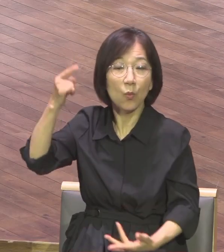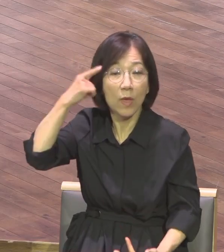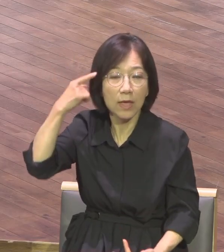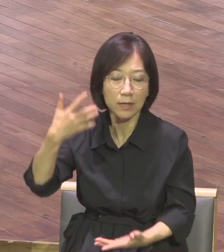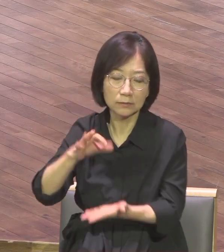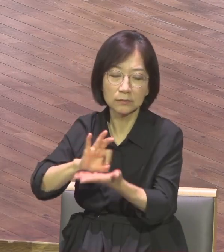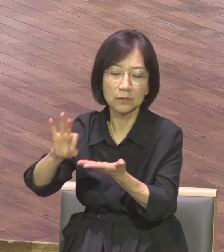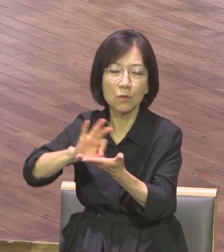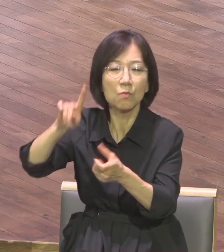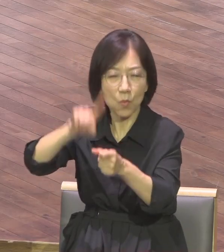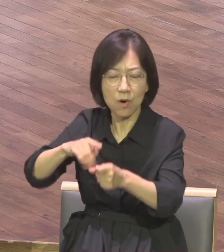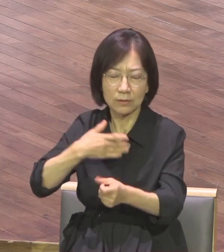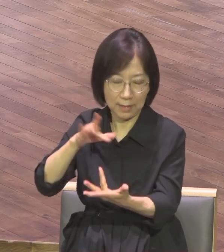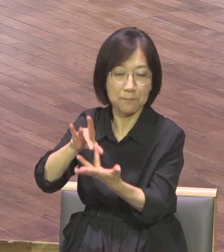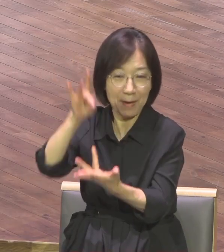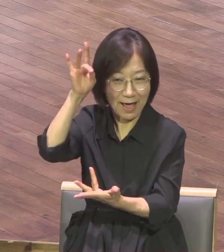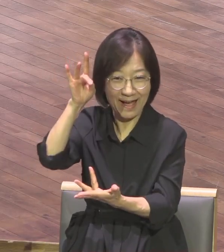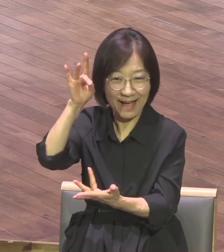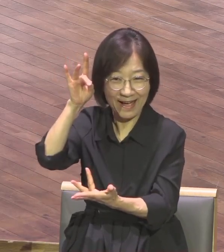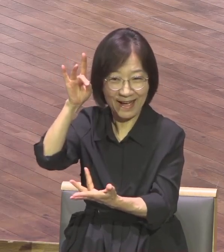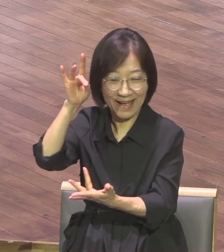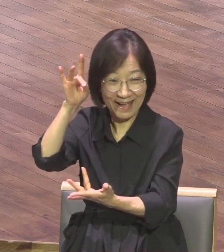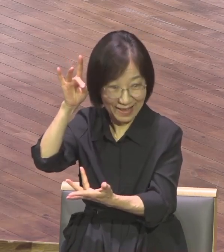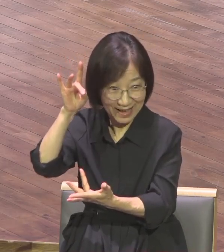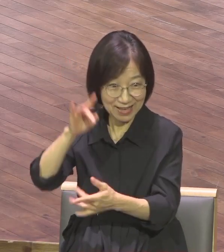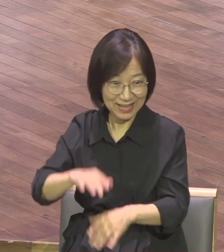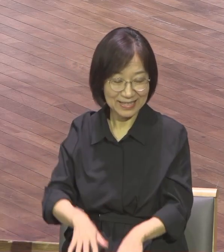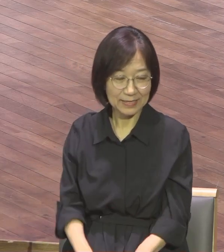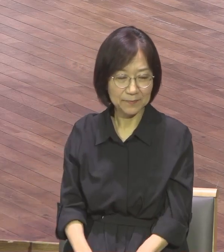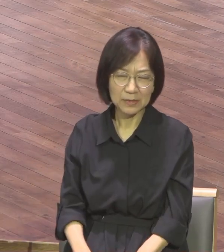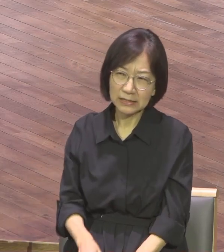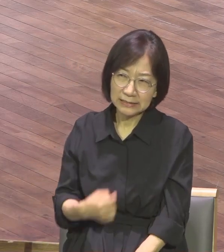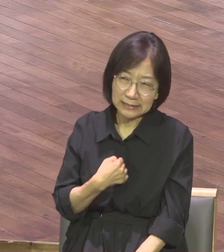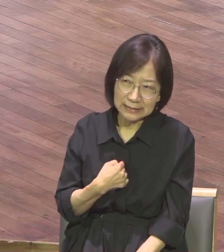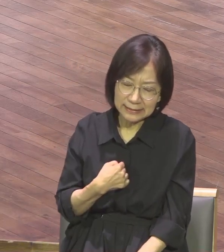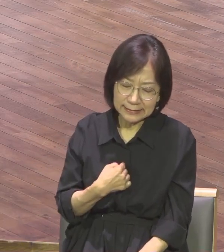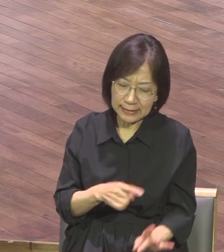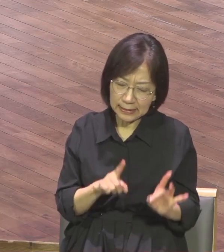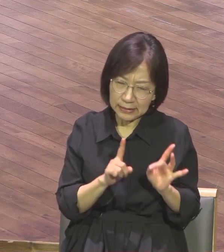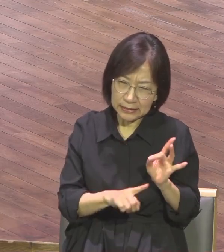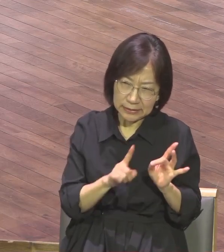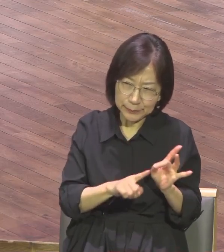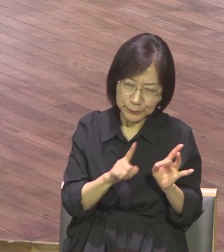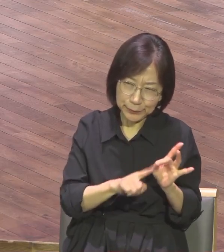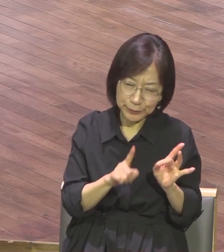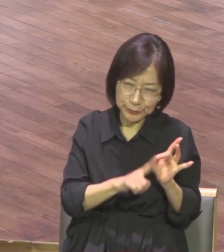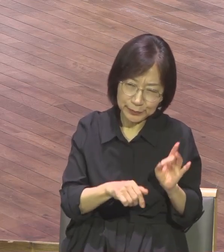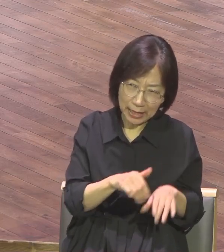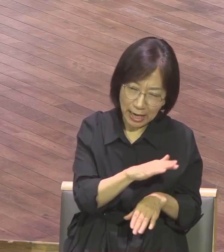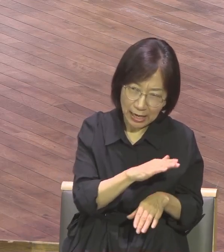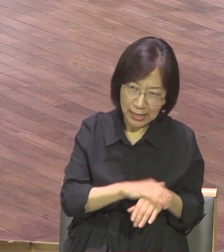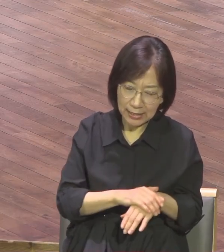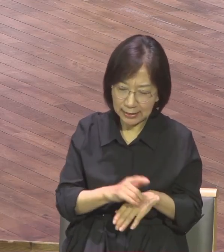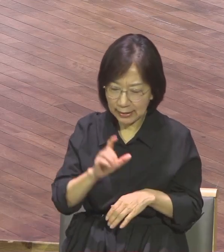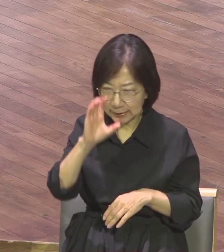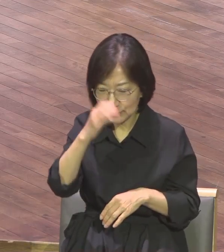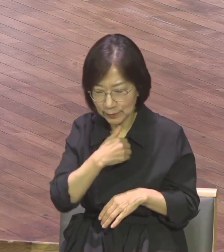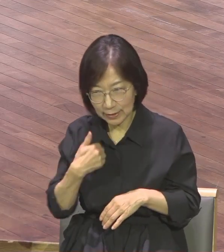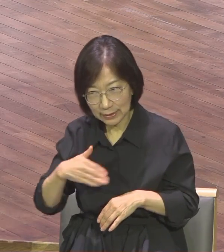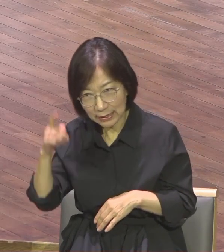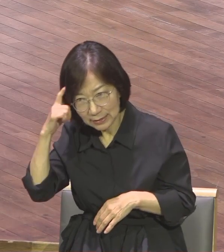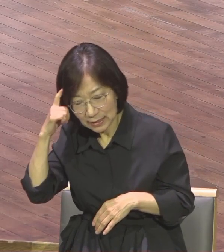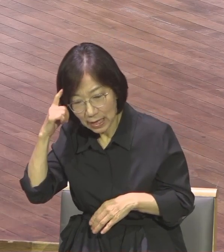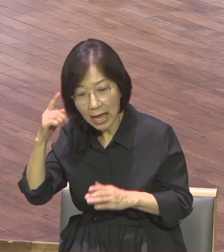내가 우연히 내가 불교 갈까, 천주교 갈까, 기독교 갈까 하다가 그냥 기독교 왔다가